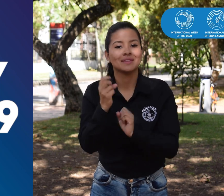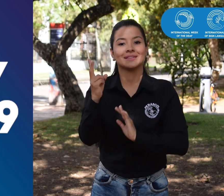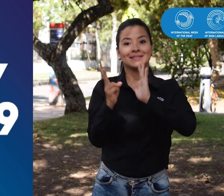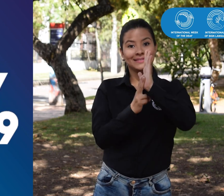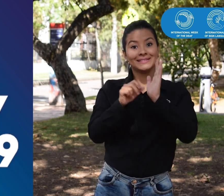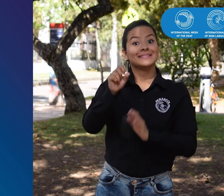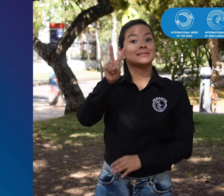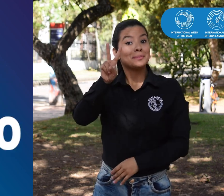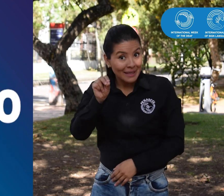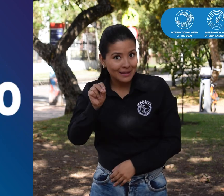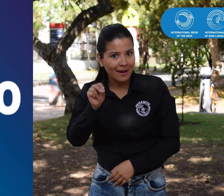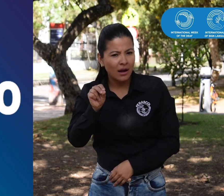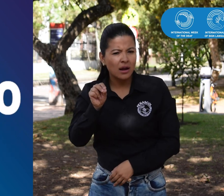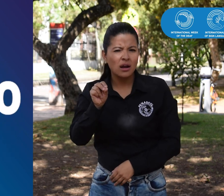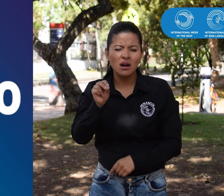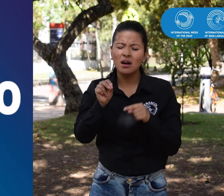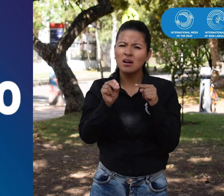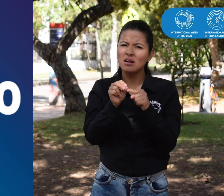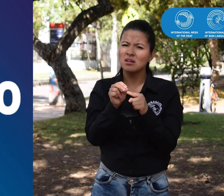la normalización de la lengua de enseñas